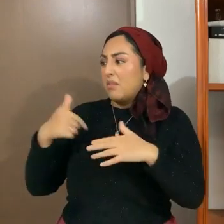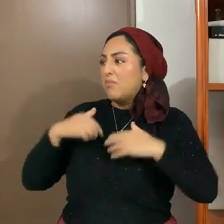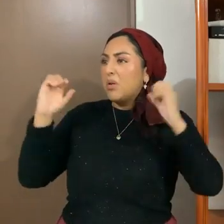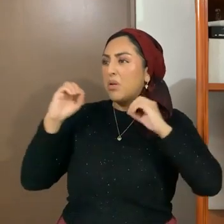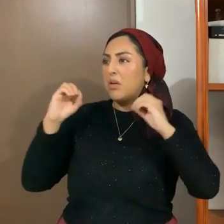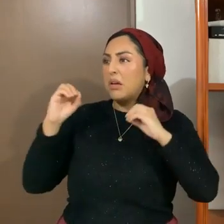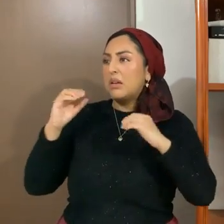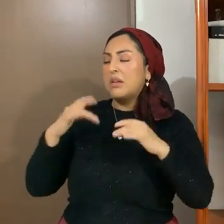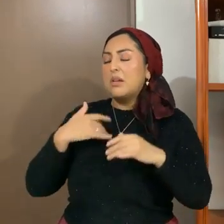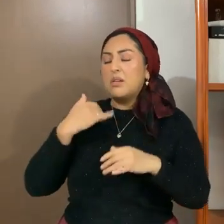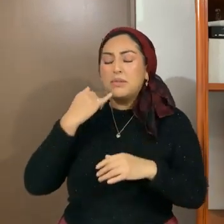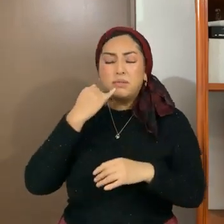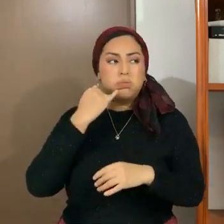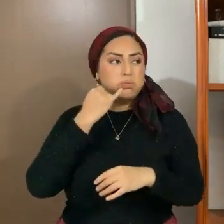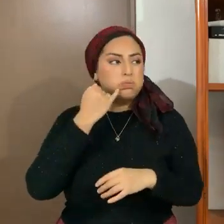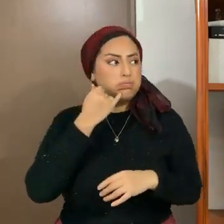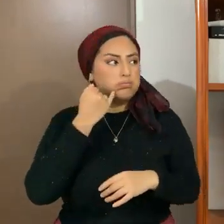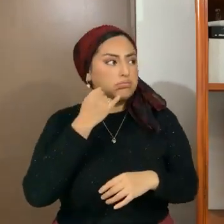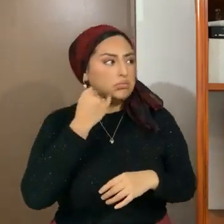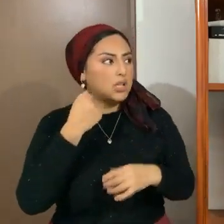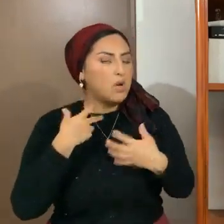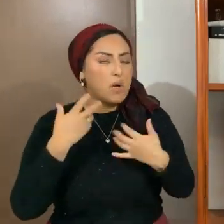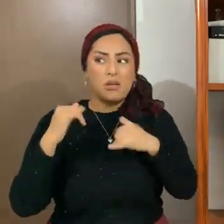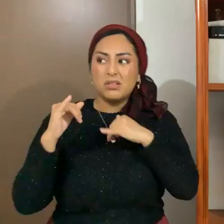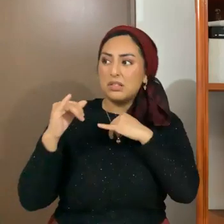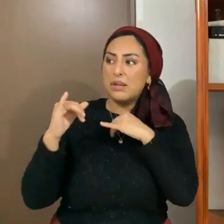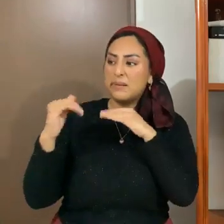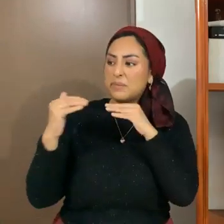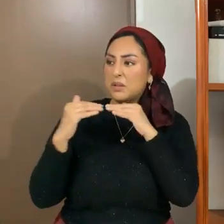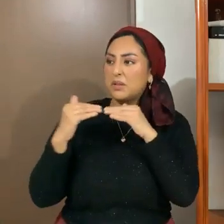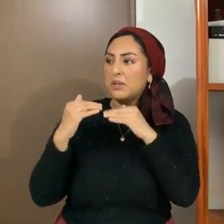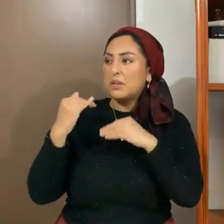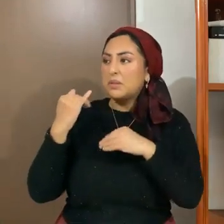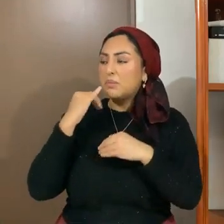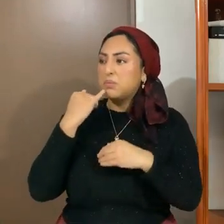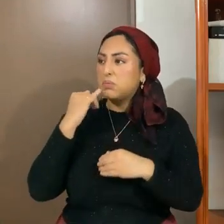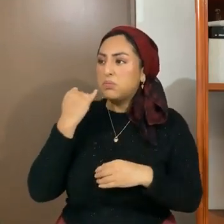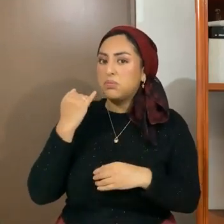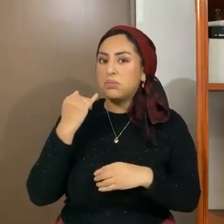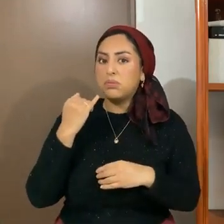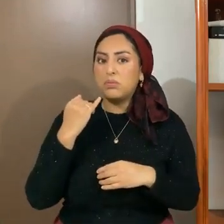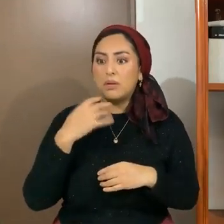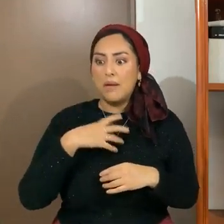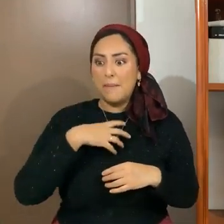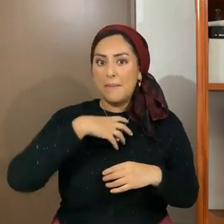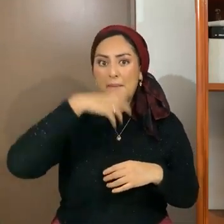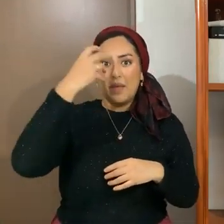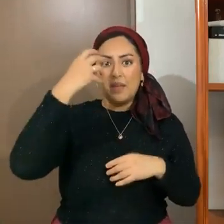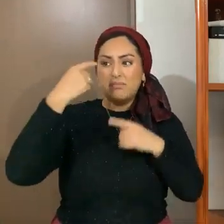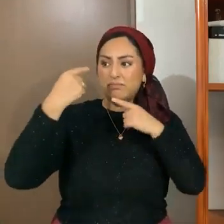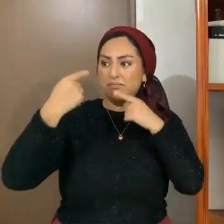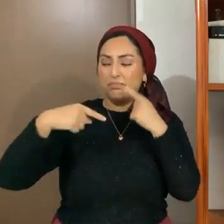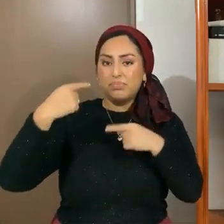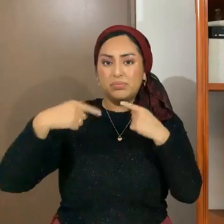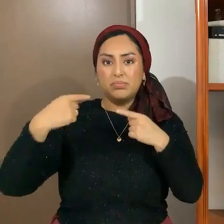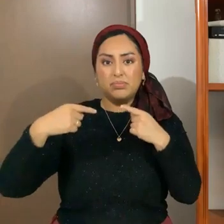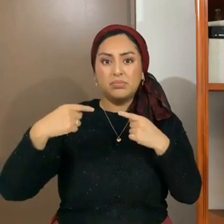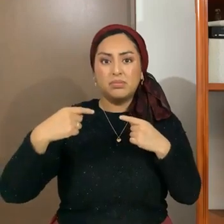no, porque otros hermanos hacen cosas y tú las quieres hacer por celos, por envidia, iras,